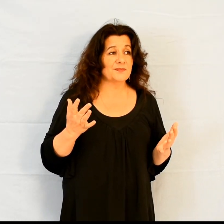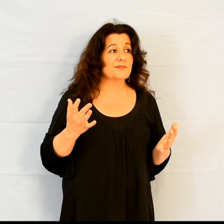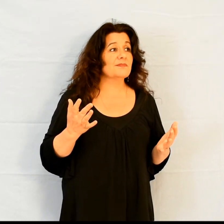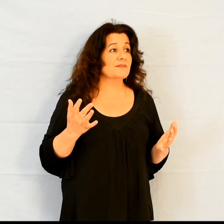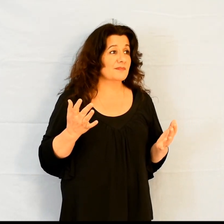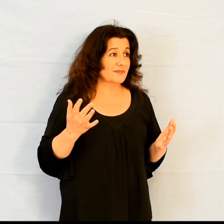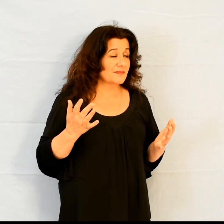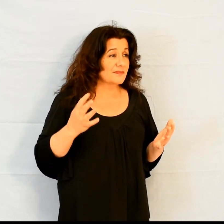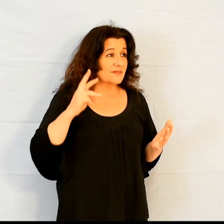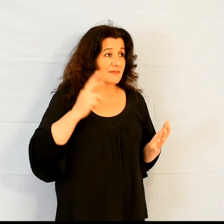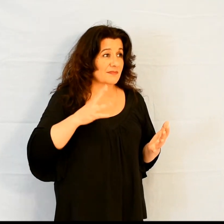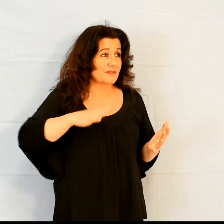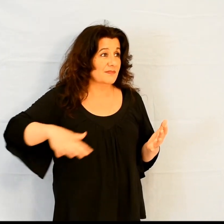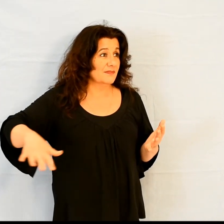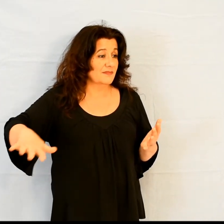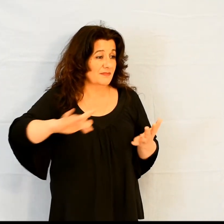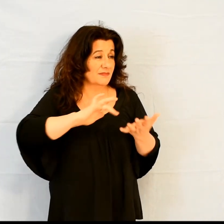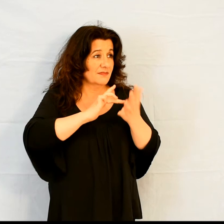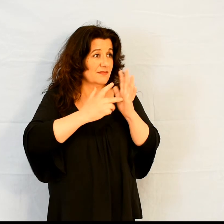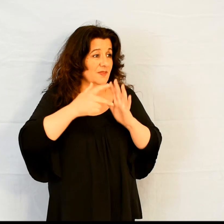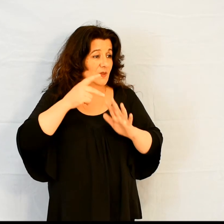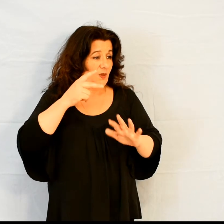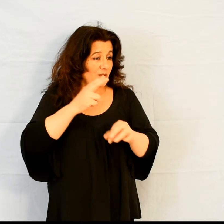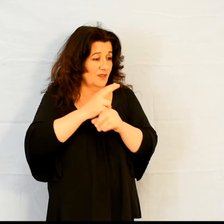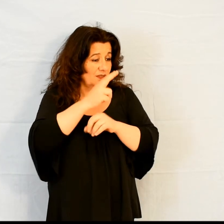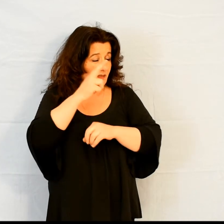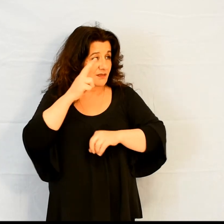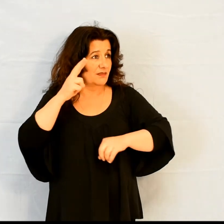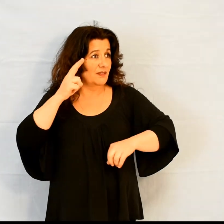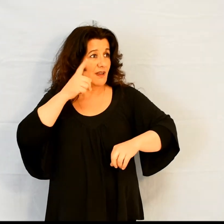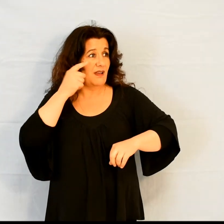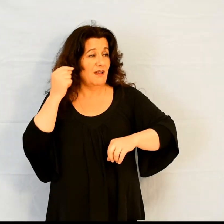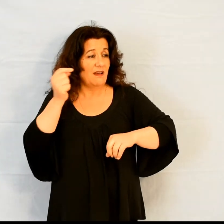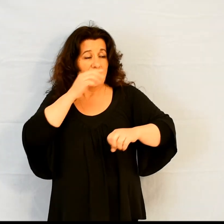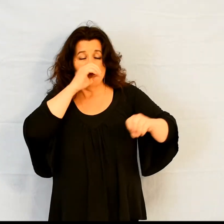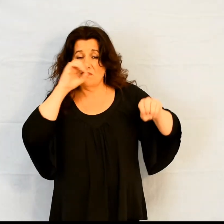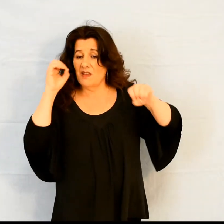Méprisé, abandonné des hommes, homme de douleur,